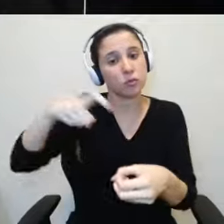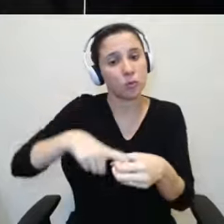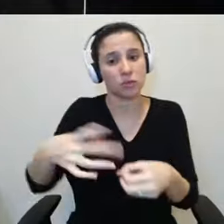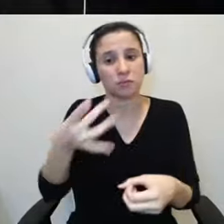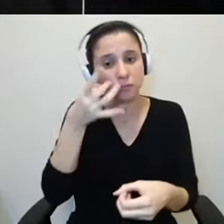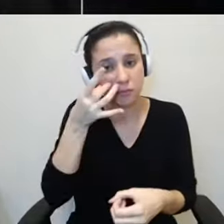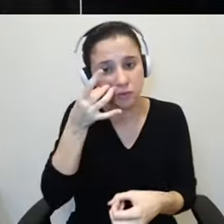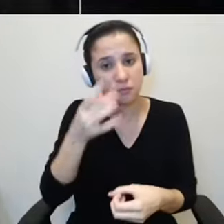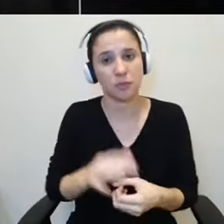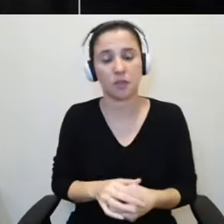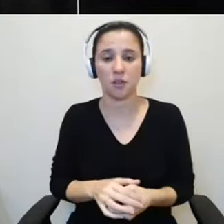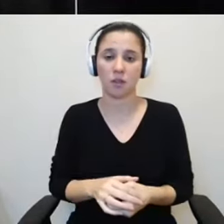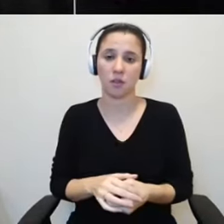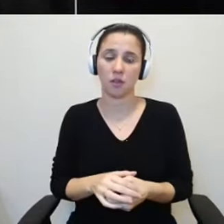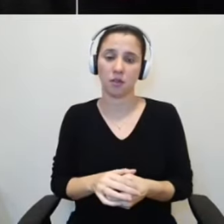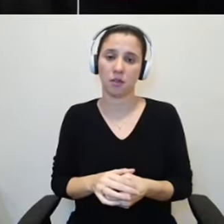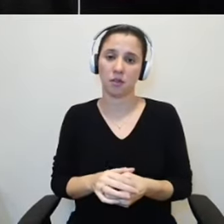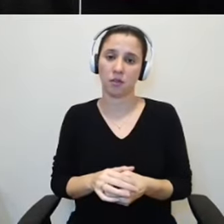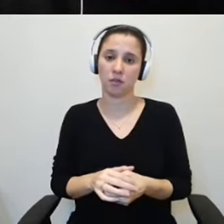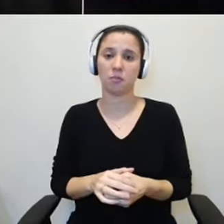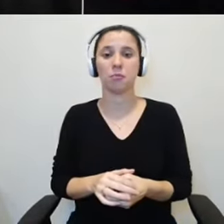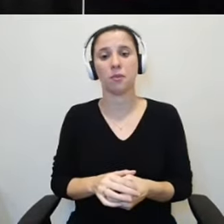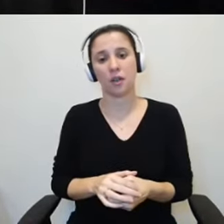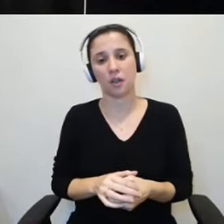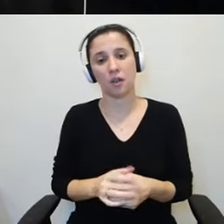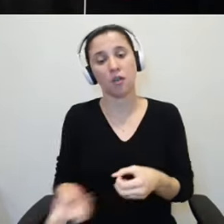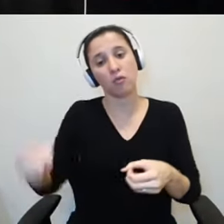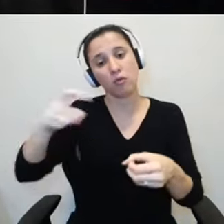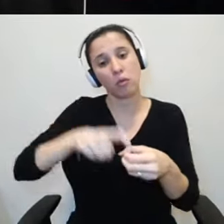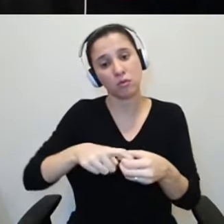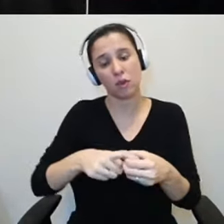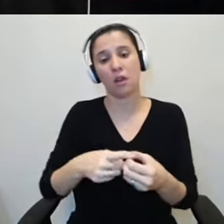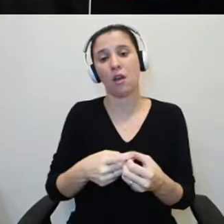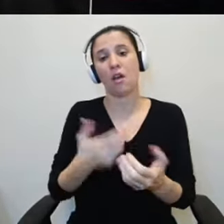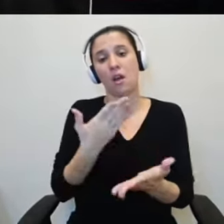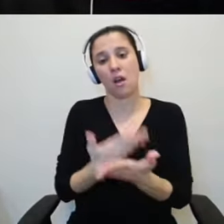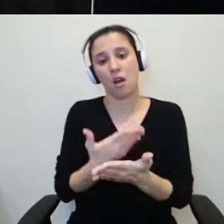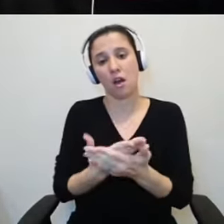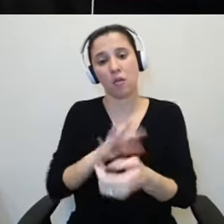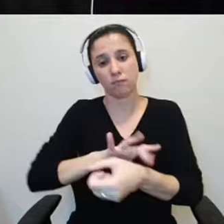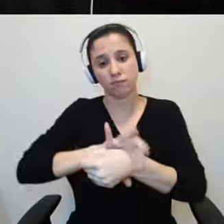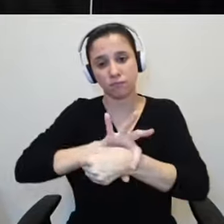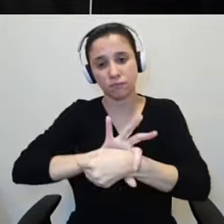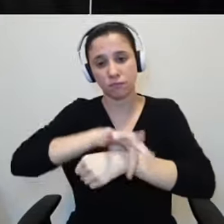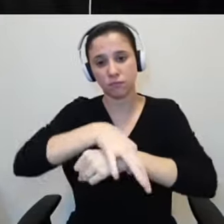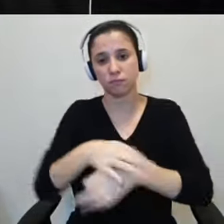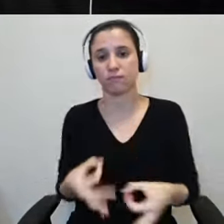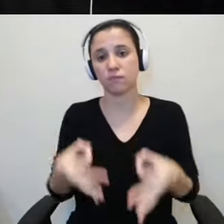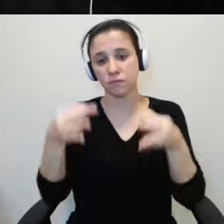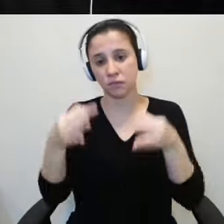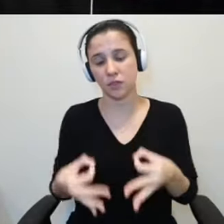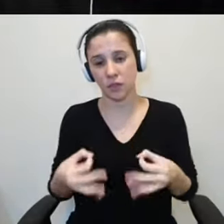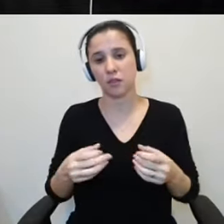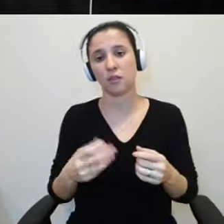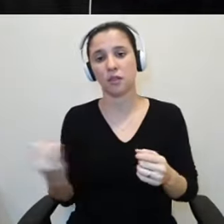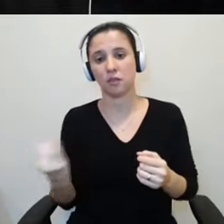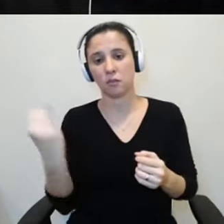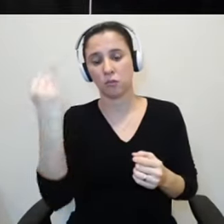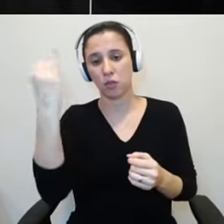que seja adequada e garantindo a saúde de vocês, principalmente, né? Em